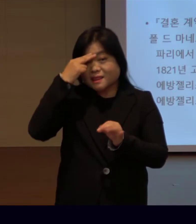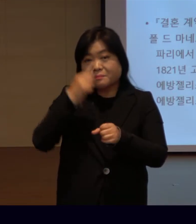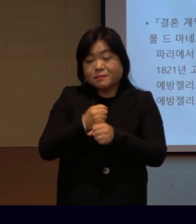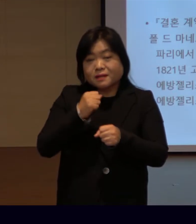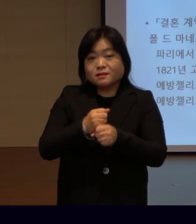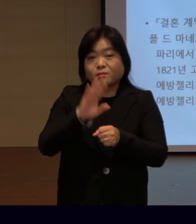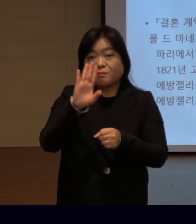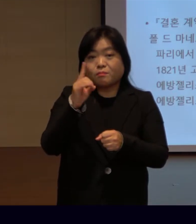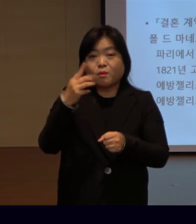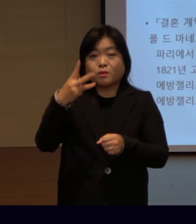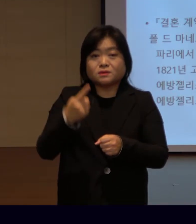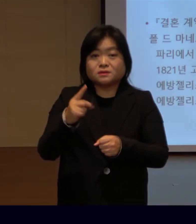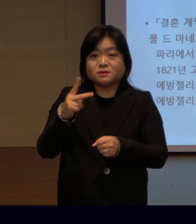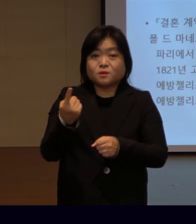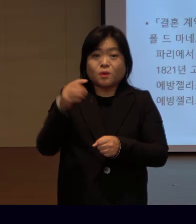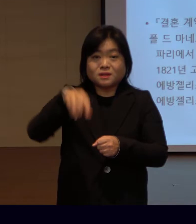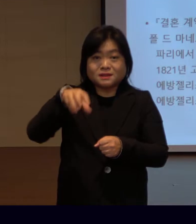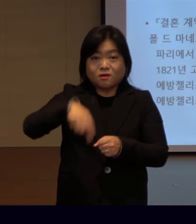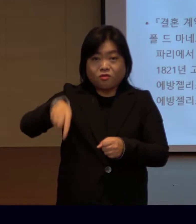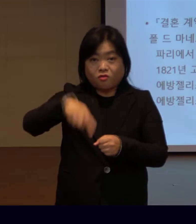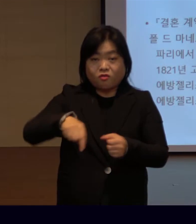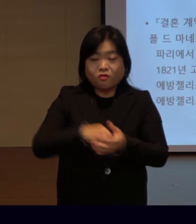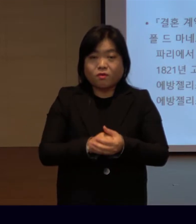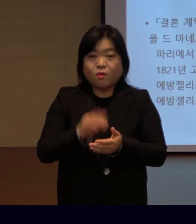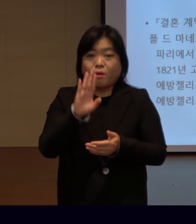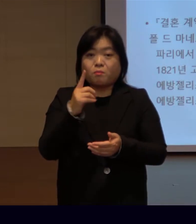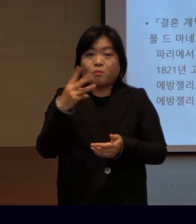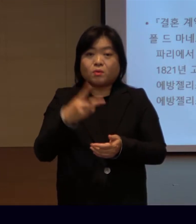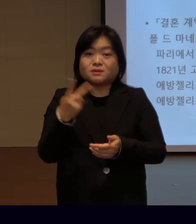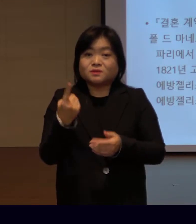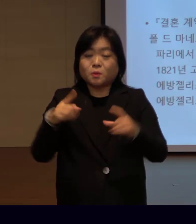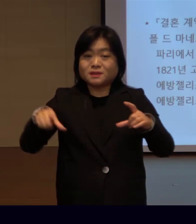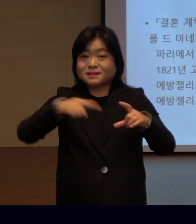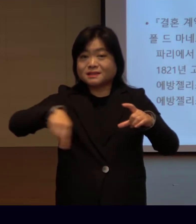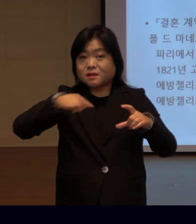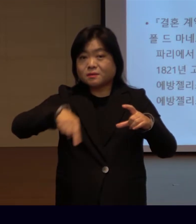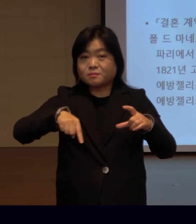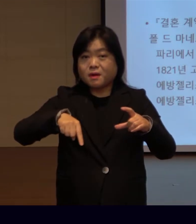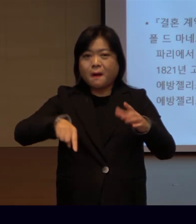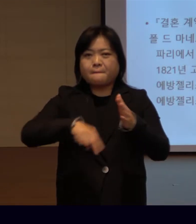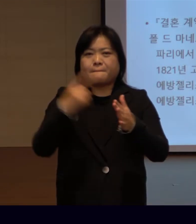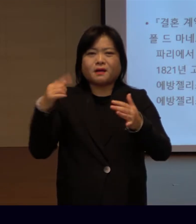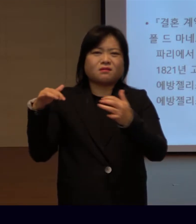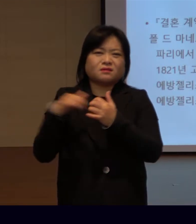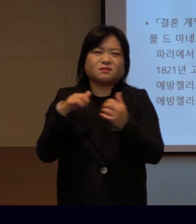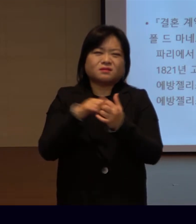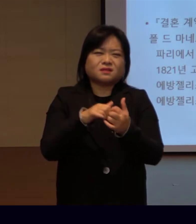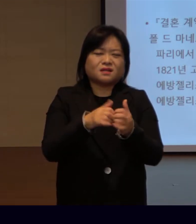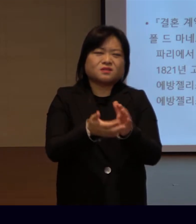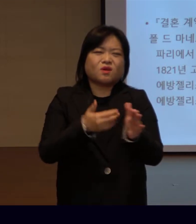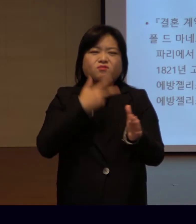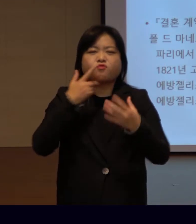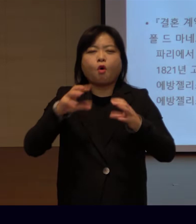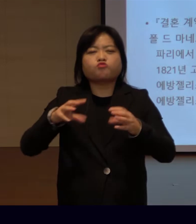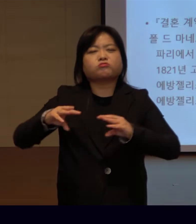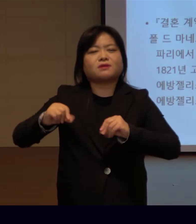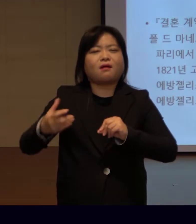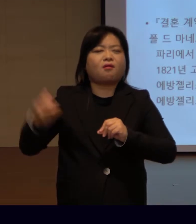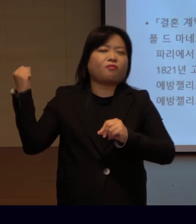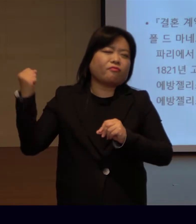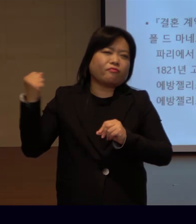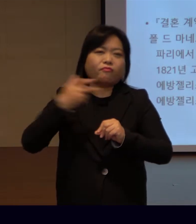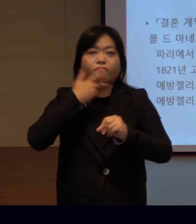저기 보르도라고 사실 이 보르도 요쪽 이 아키탄 이 지방이 100년 전에는 영국 땅이었던 거 아세요?